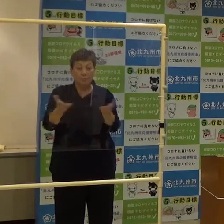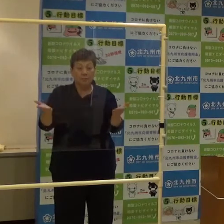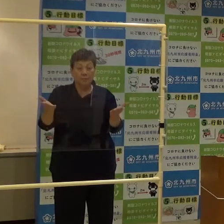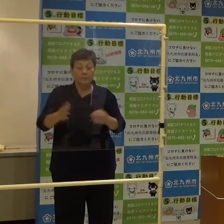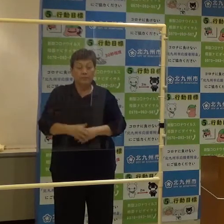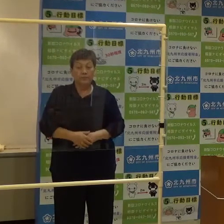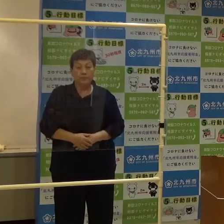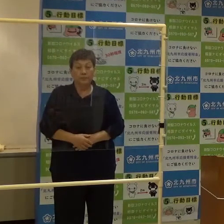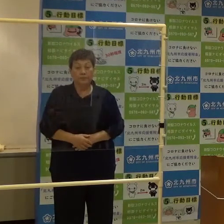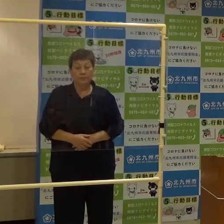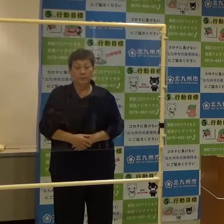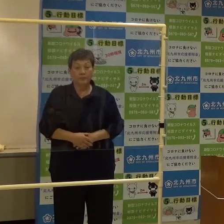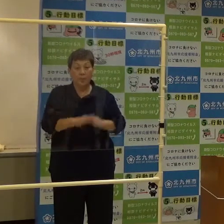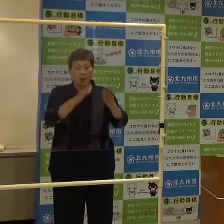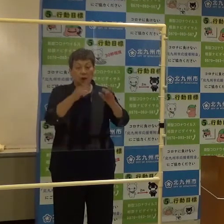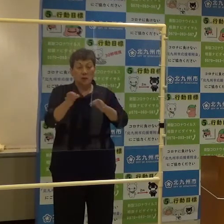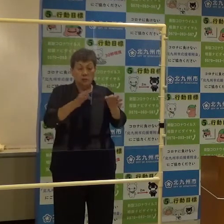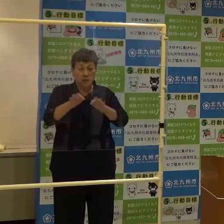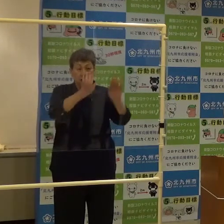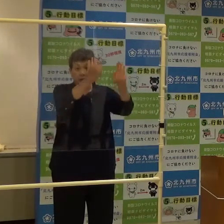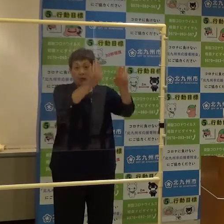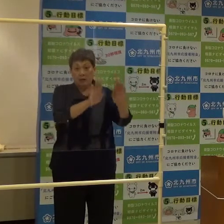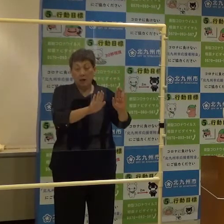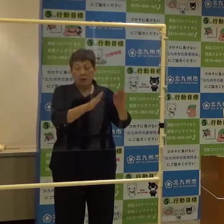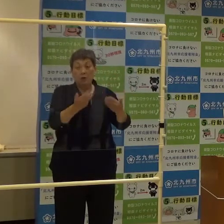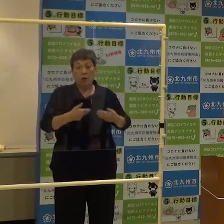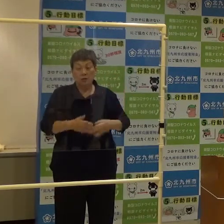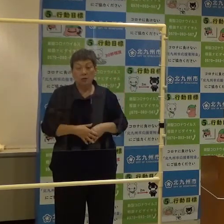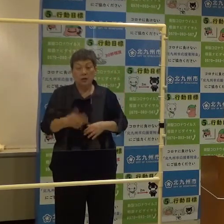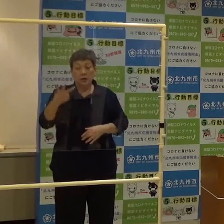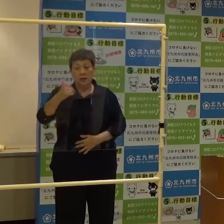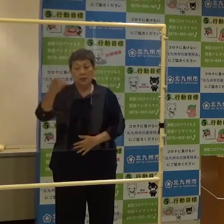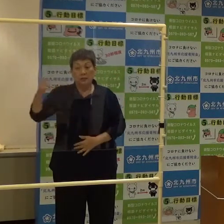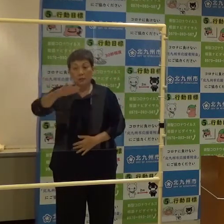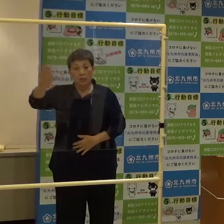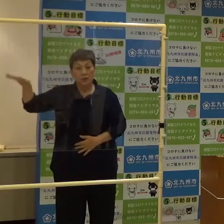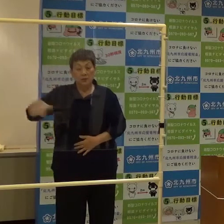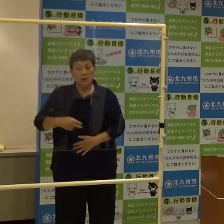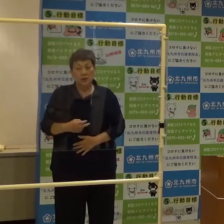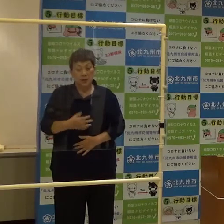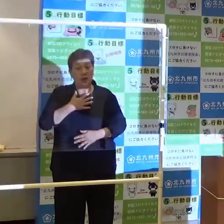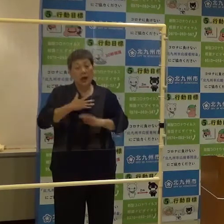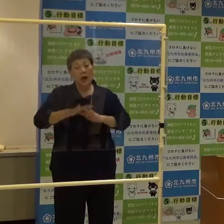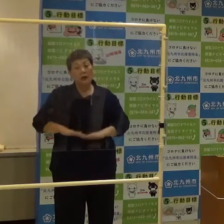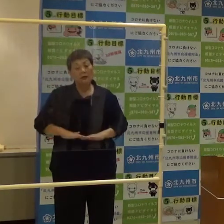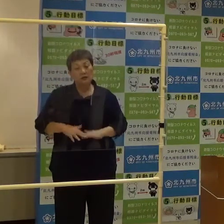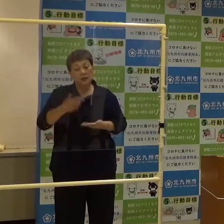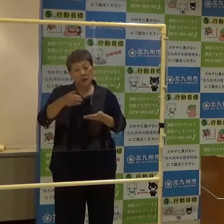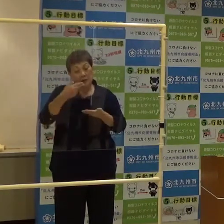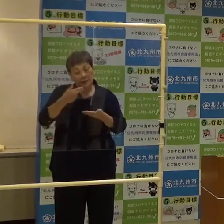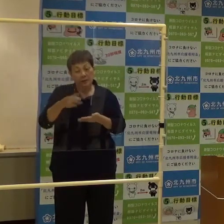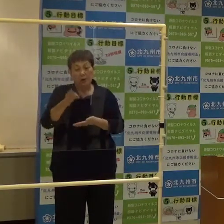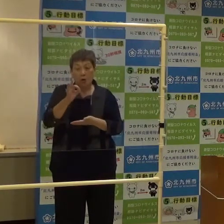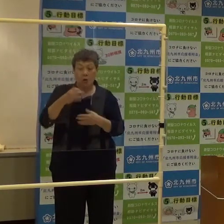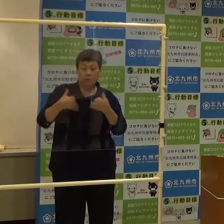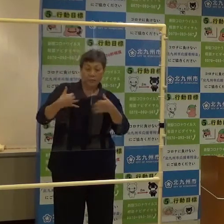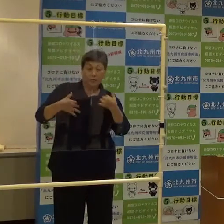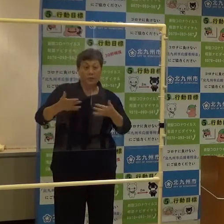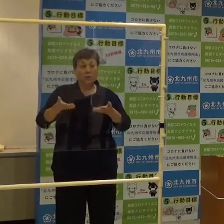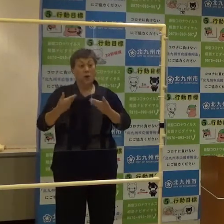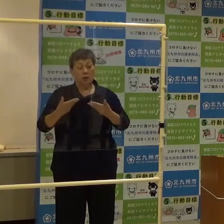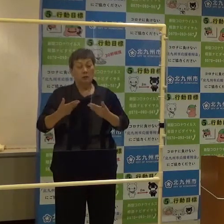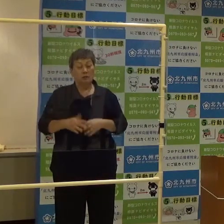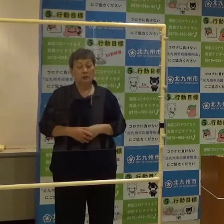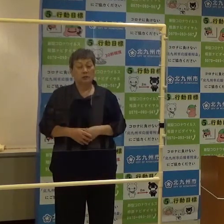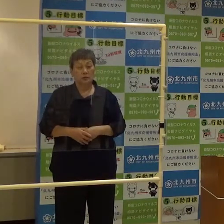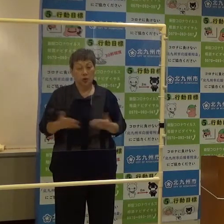ので、貼っていただきましてですね、市民の皆様に安心してお店に飲食を楽しんでいただけるように、